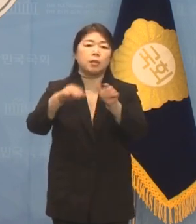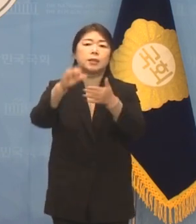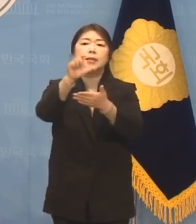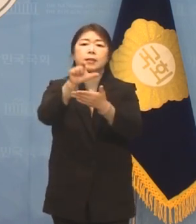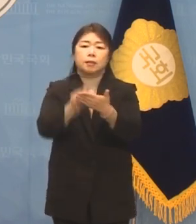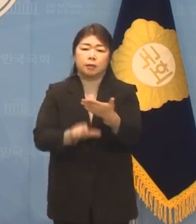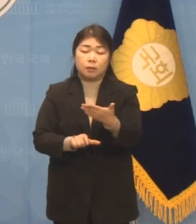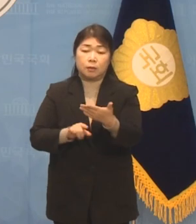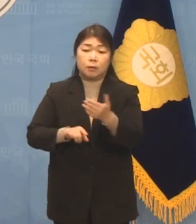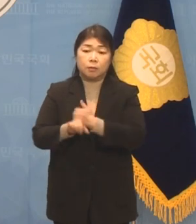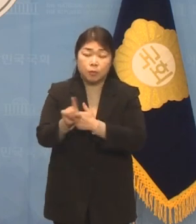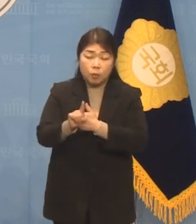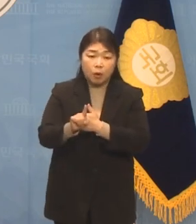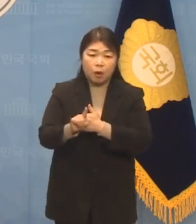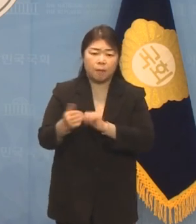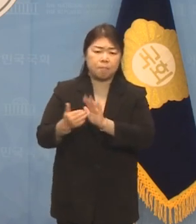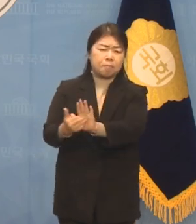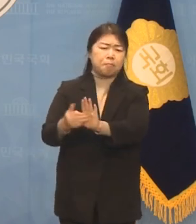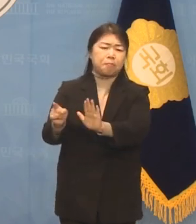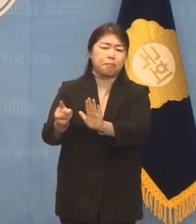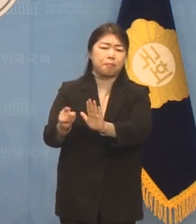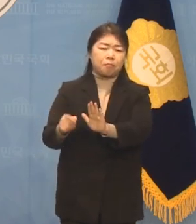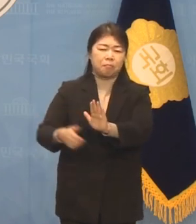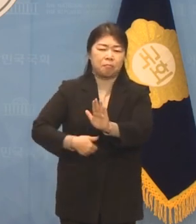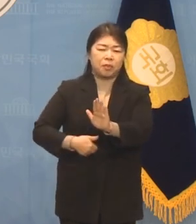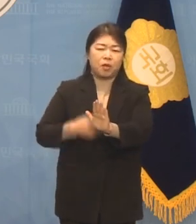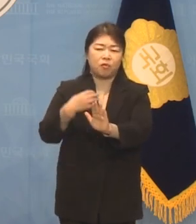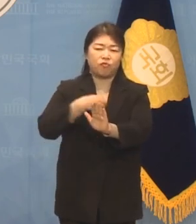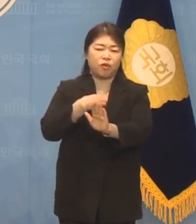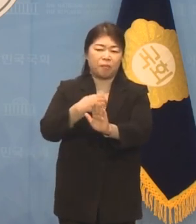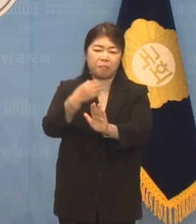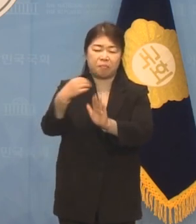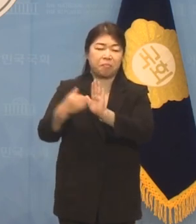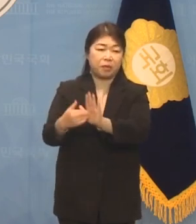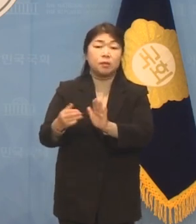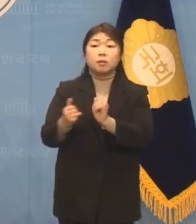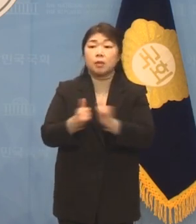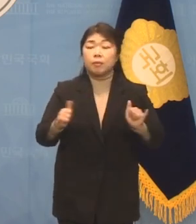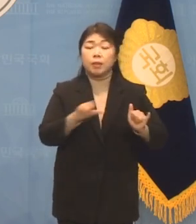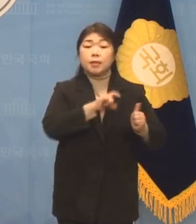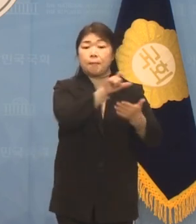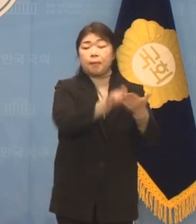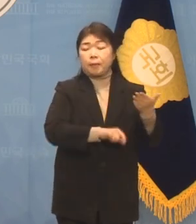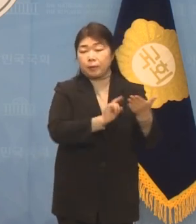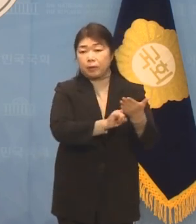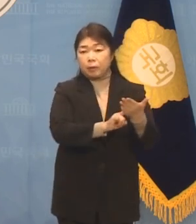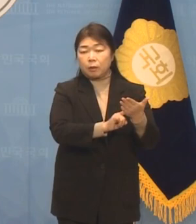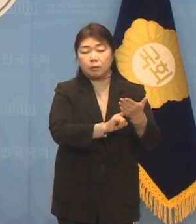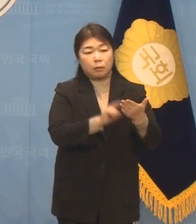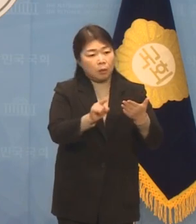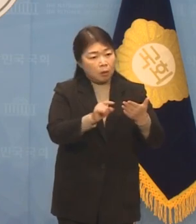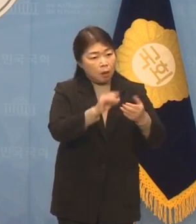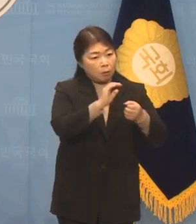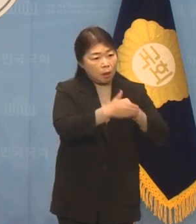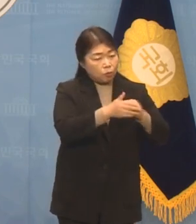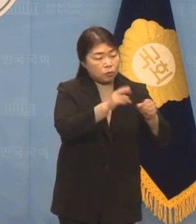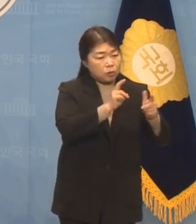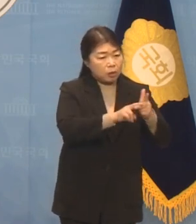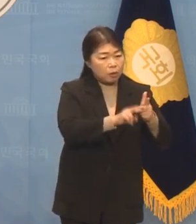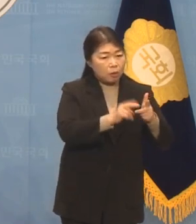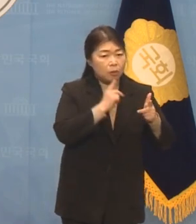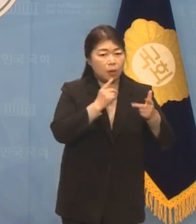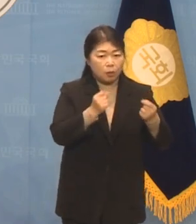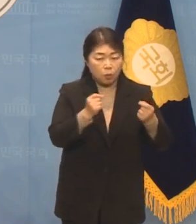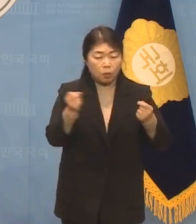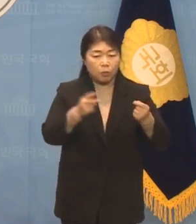뜻하는 단어로 추정됩니다. 파일에는 대구센터 등 암호인 듯한 표기들과 사유 등이